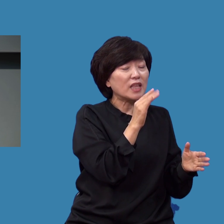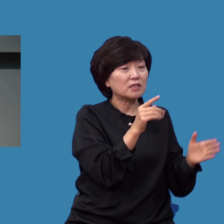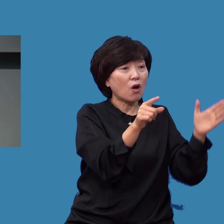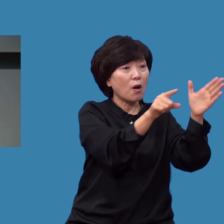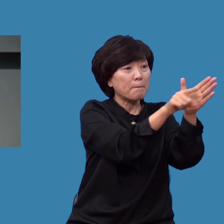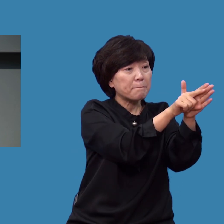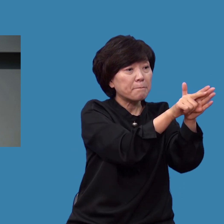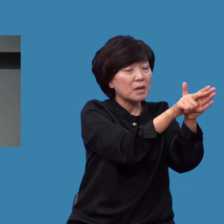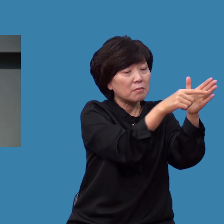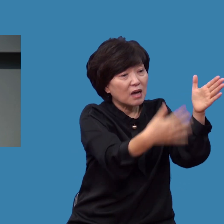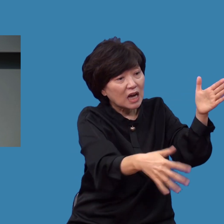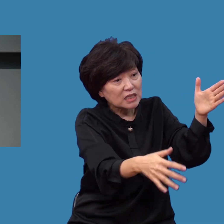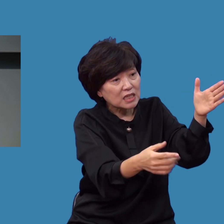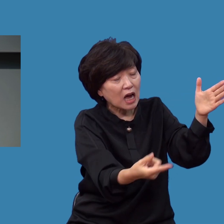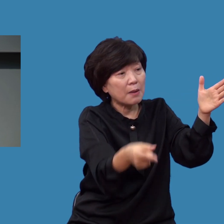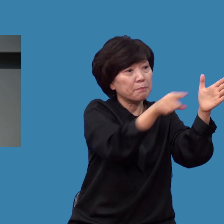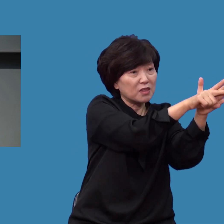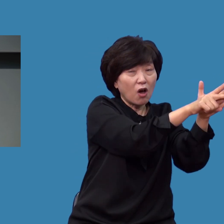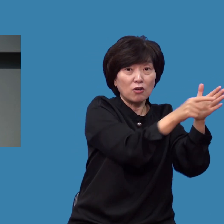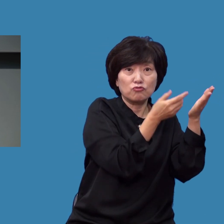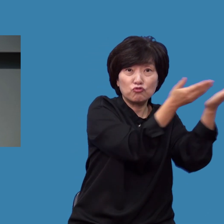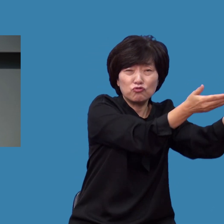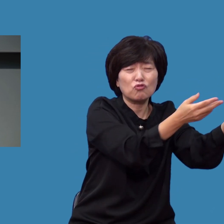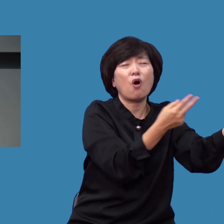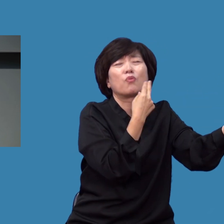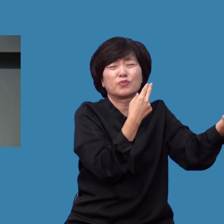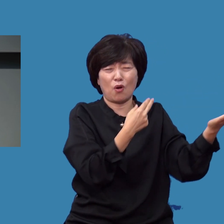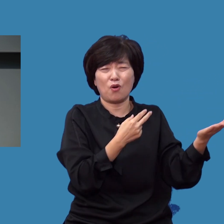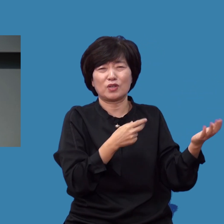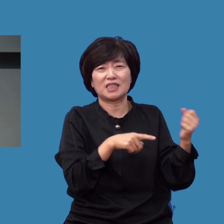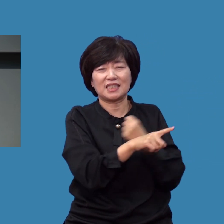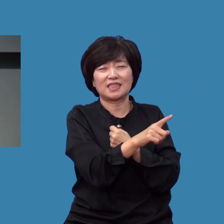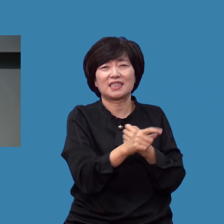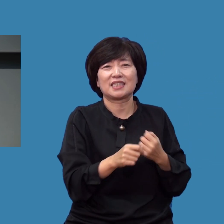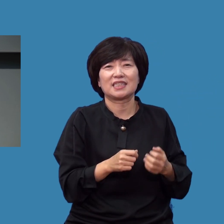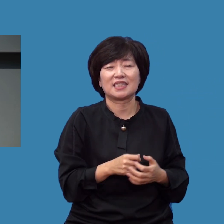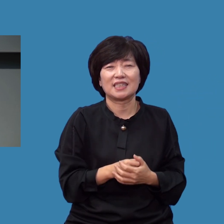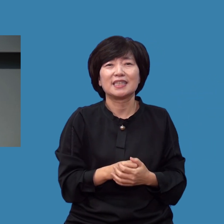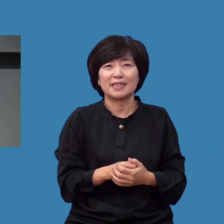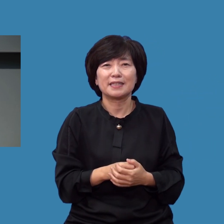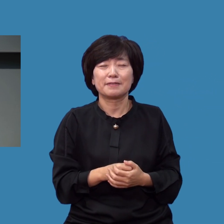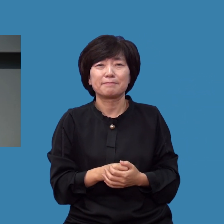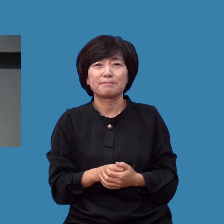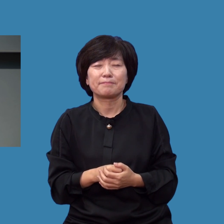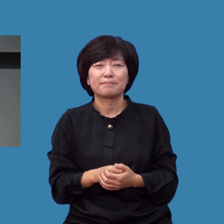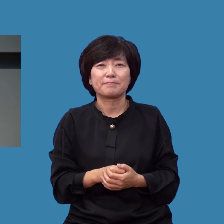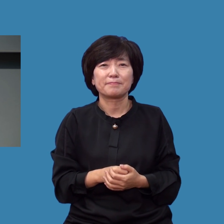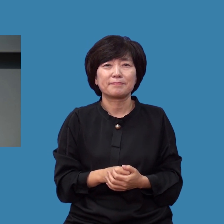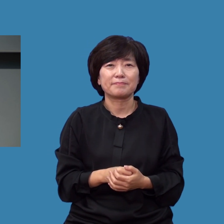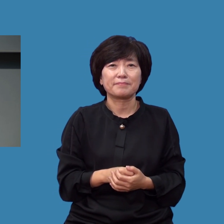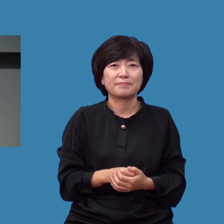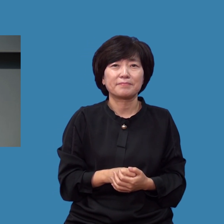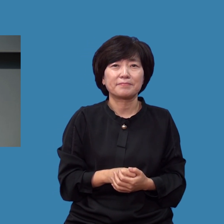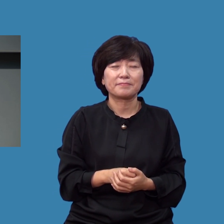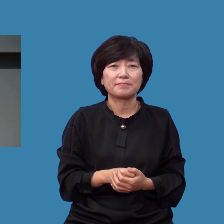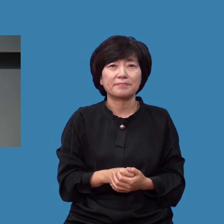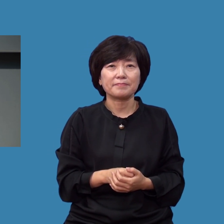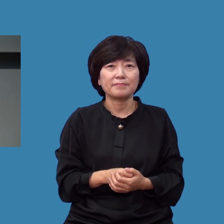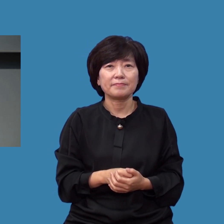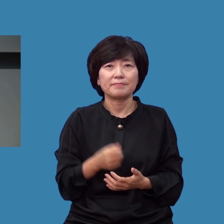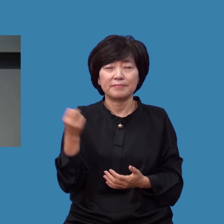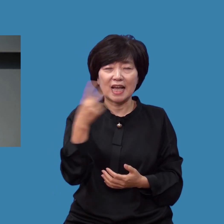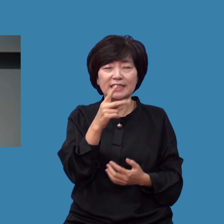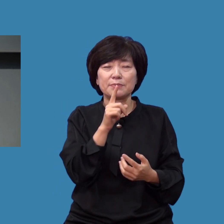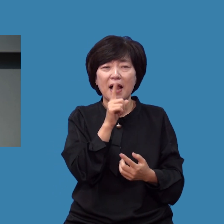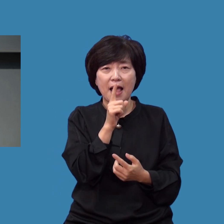지금 헬라어로 표현되어 있기 때문에 번역되면서 정확한 의미 전달이 안 되는 거지. 그러니까 다시